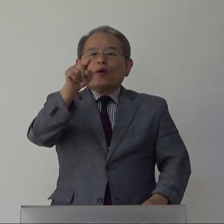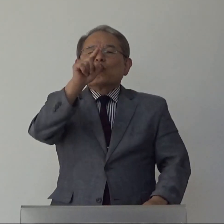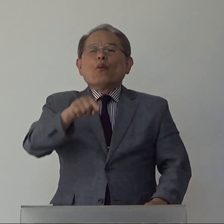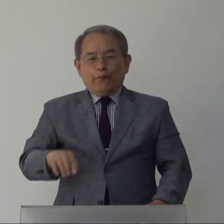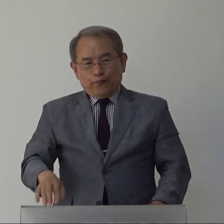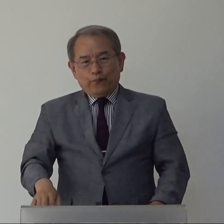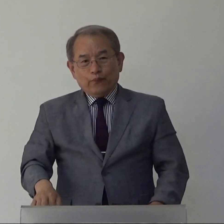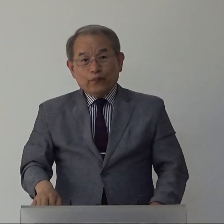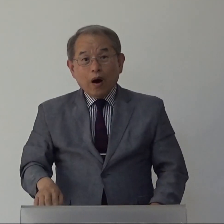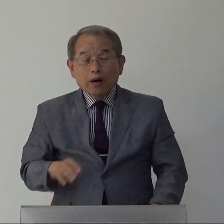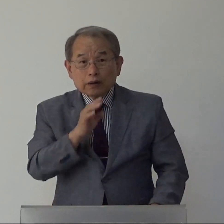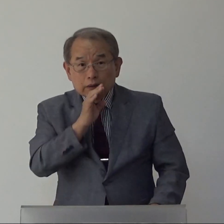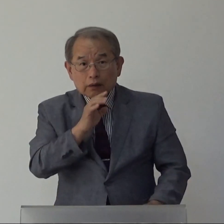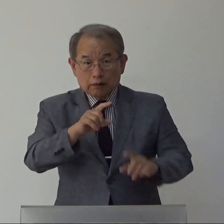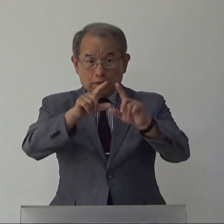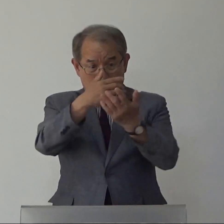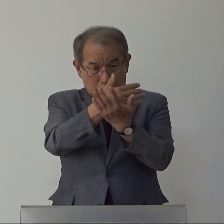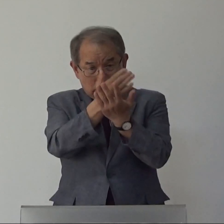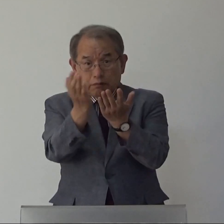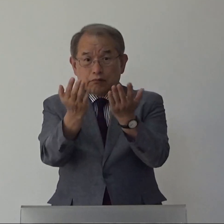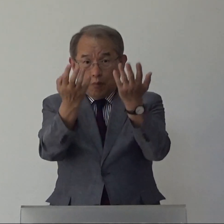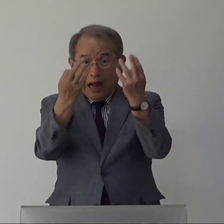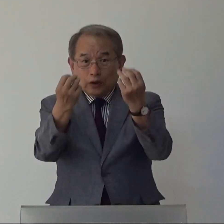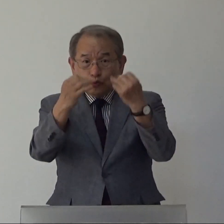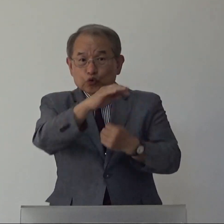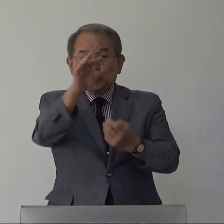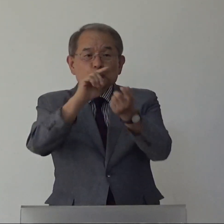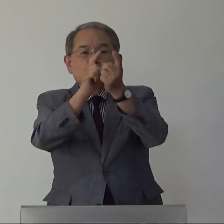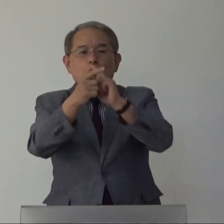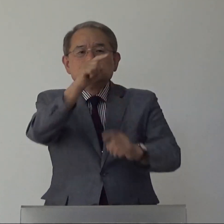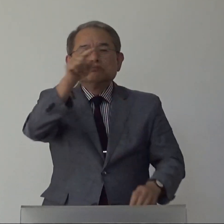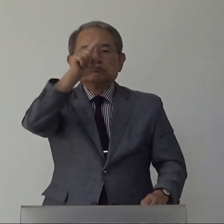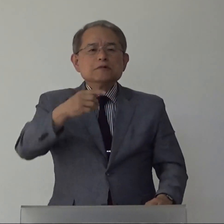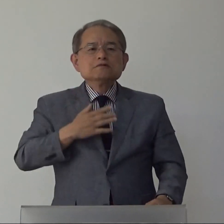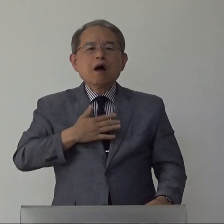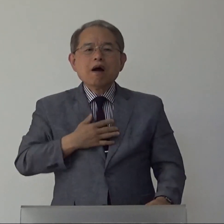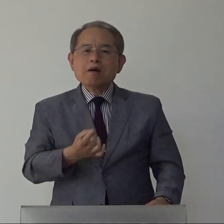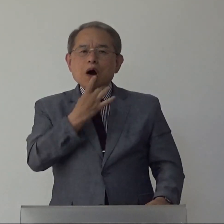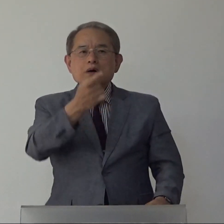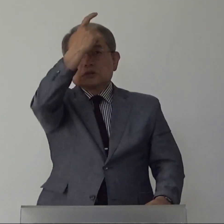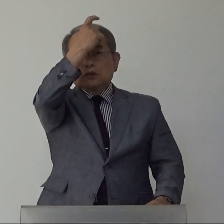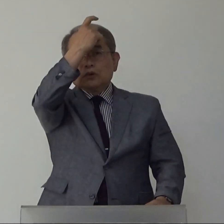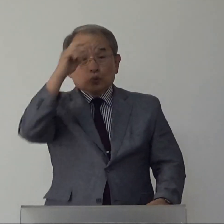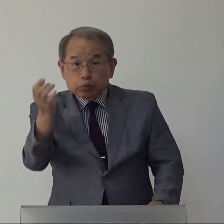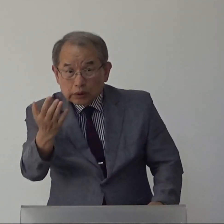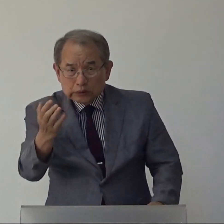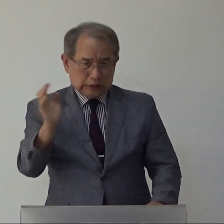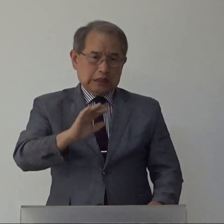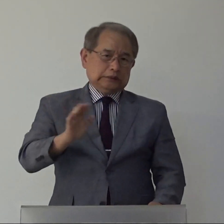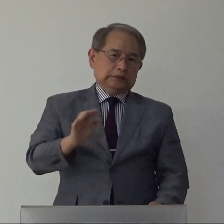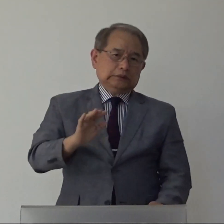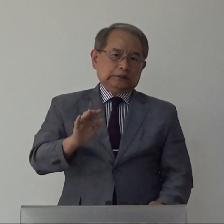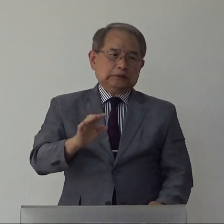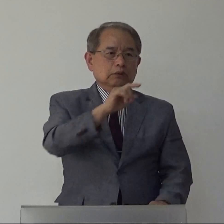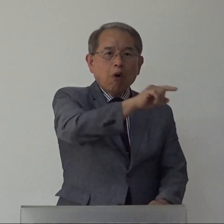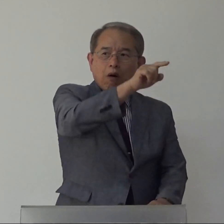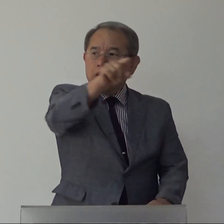또 산부인과 의사가 봤을 때는 배꼽을 떠올릴 수도 있습니다. 이렇게 이 더하기 표시를 통해서